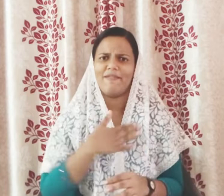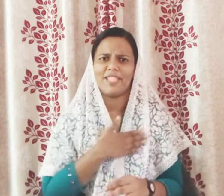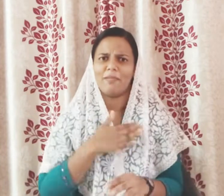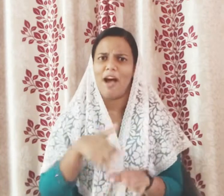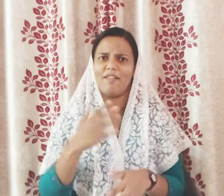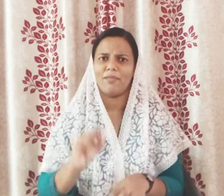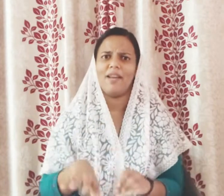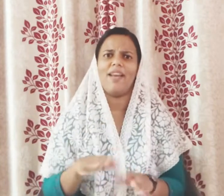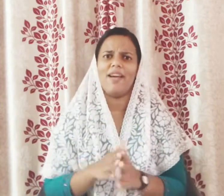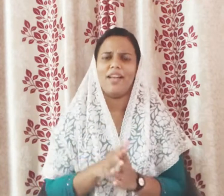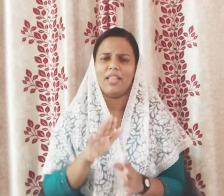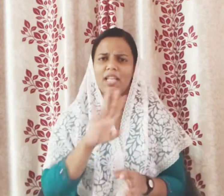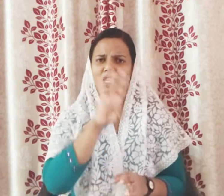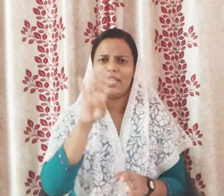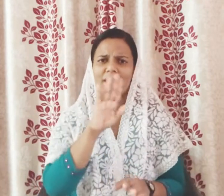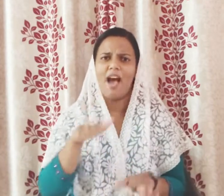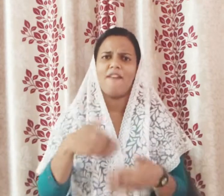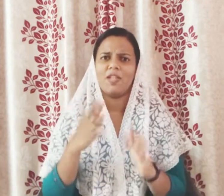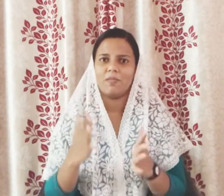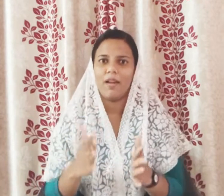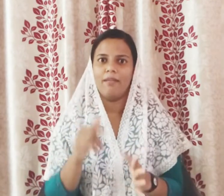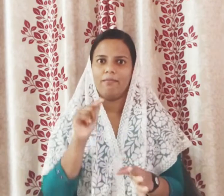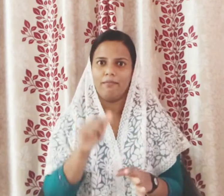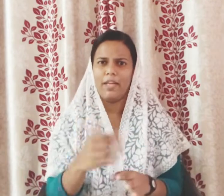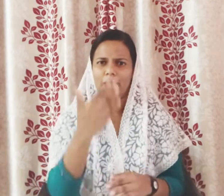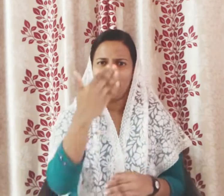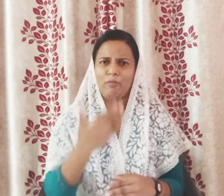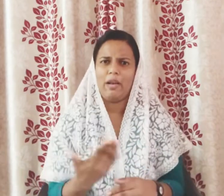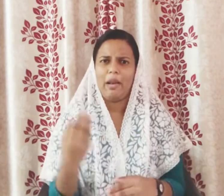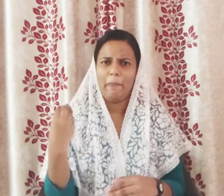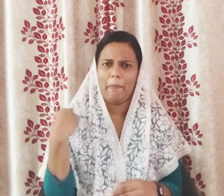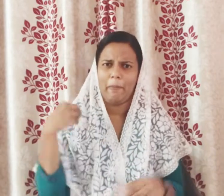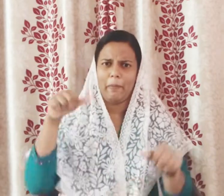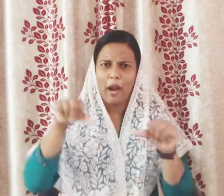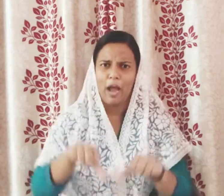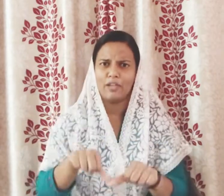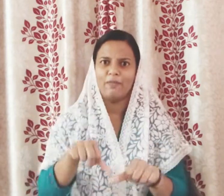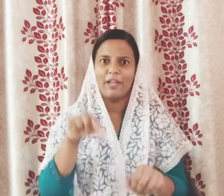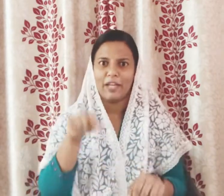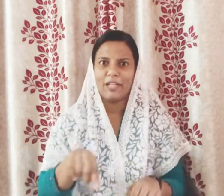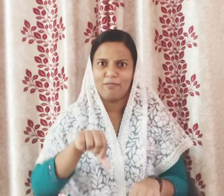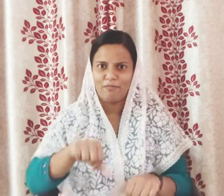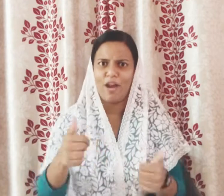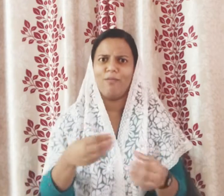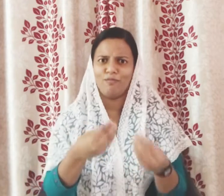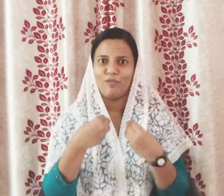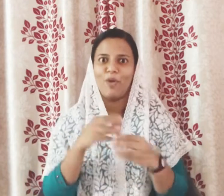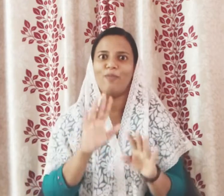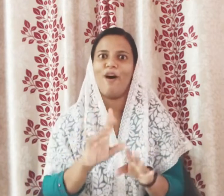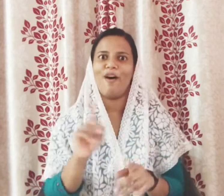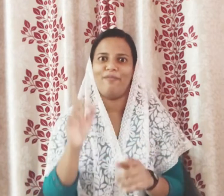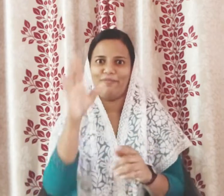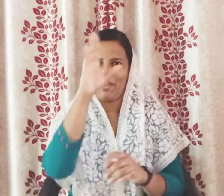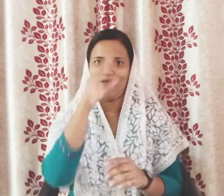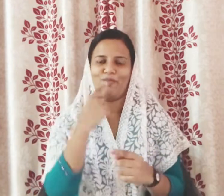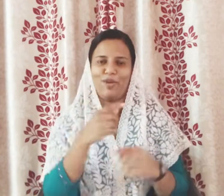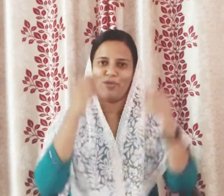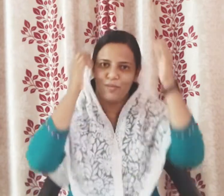നീ വിഷാദിക്കേണ്ട ആവശ്യമില്ല, നീ നിരാശപ്പെടേണ്ട ആവശ്യമില്ല, നിൻ്റെ മുമ്പിൽ നിൽക്കുന്ന എന്ത് പരാജയമാണെങ്കിലും അത് ജയകരമായി മാറും. അതുകൊണ്ട് ഇന്ന്